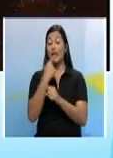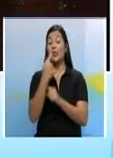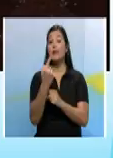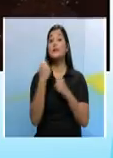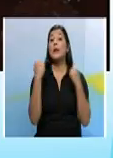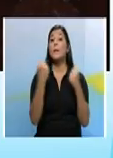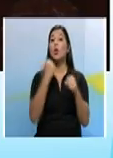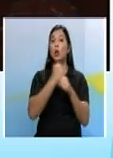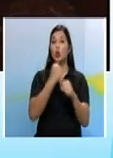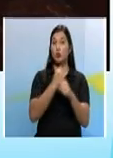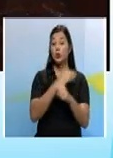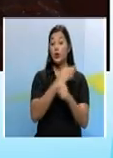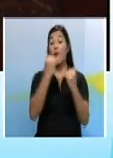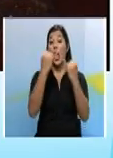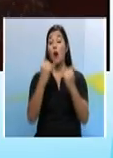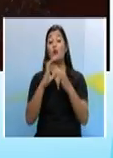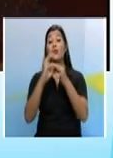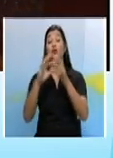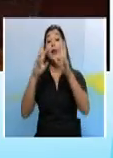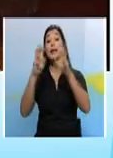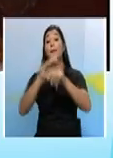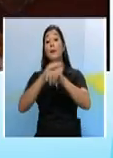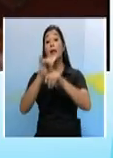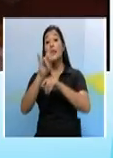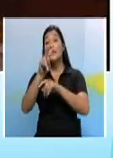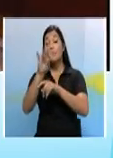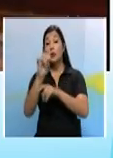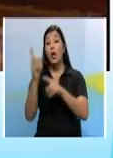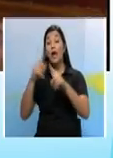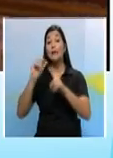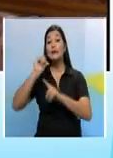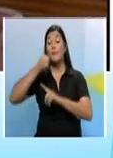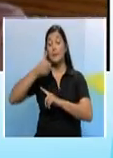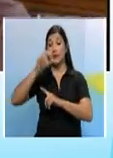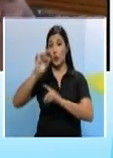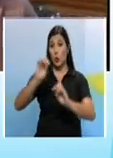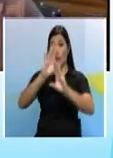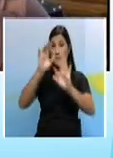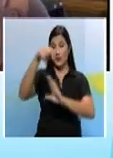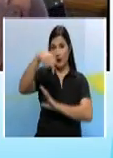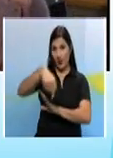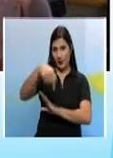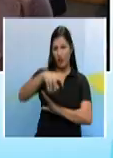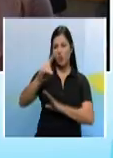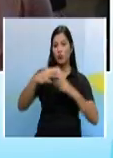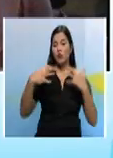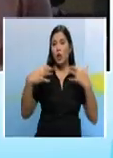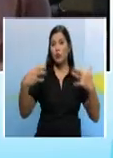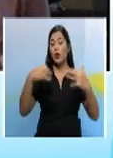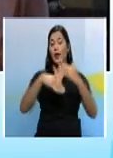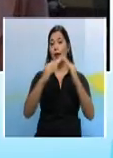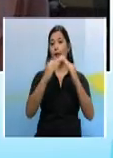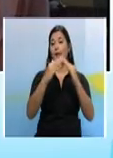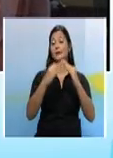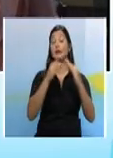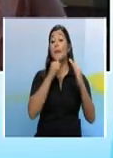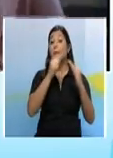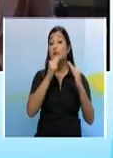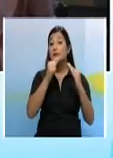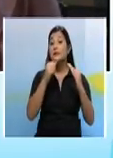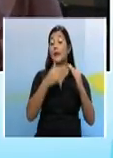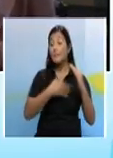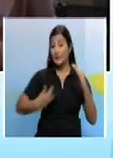respecto al tema de fertilización in vitro, será hasta el día de mañana, a las 9 de la mañana, acá, justamente en el auditorio de Casa Presidencial, en conferencia de